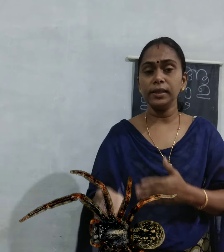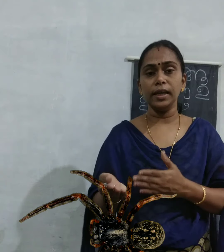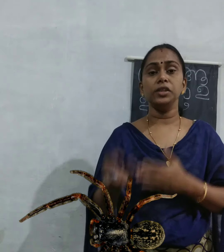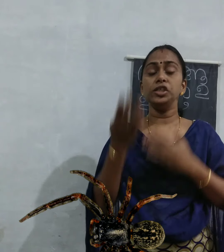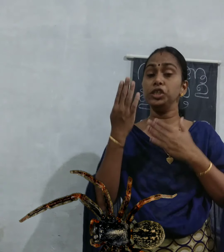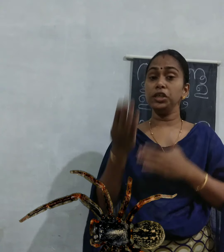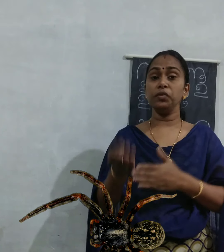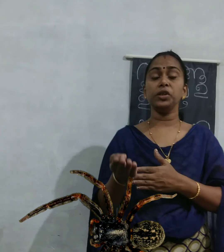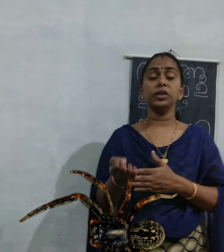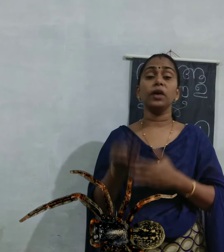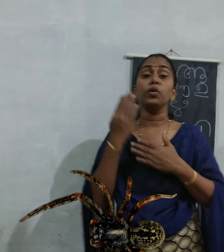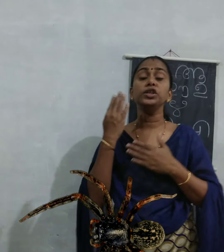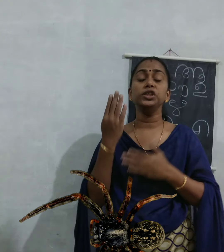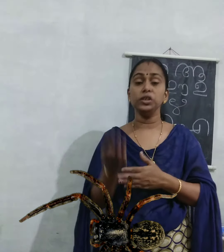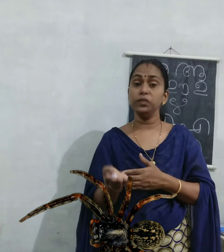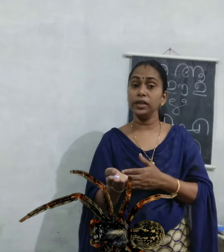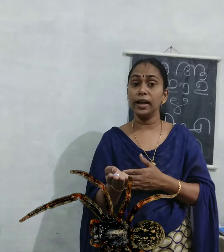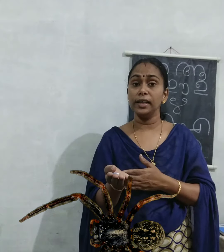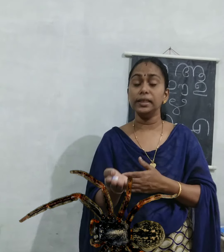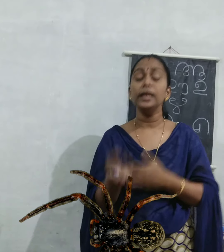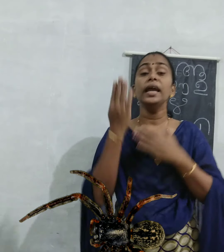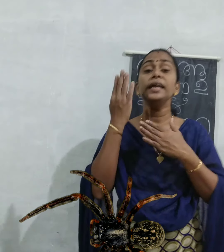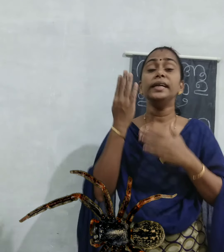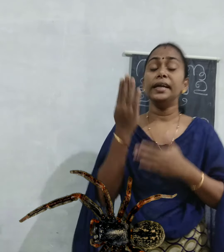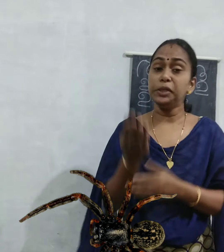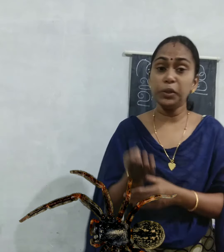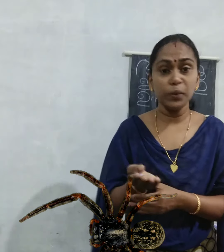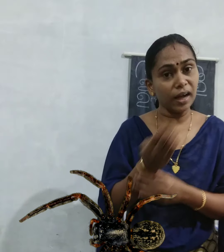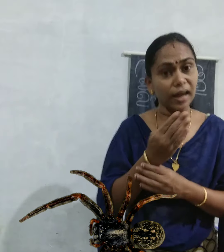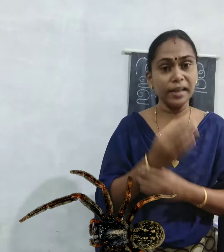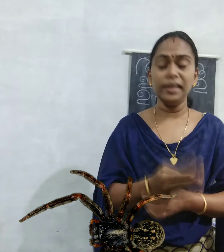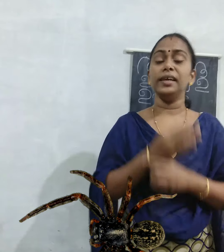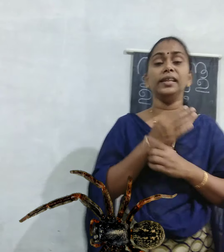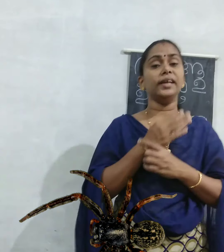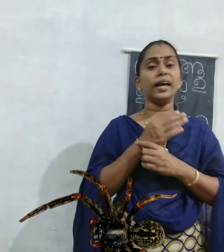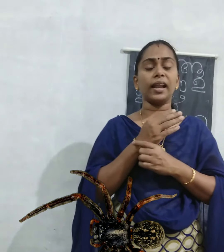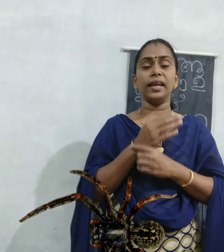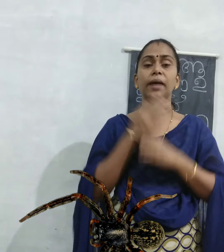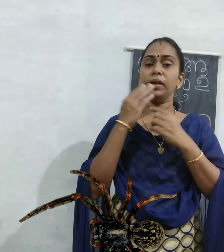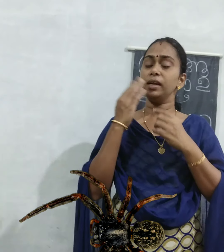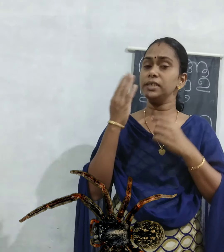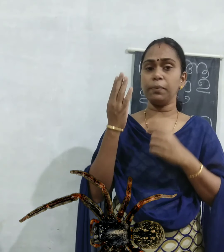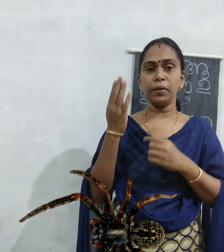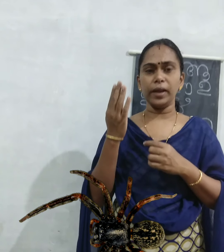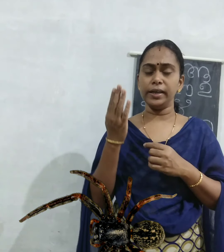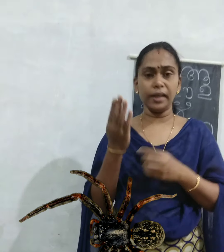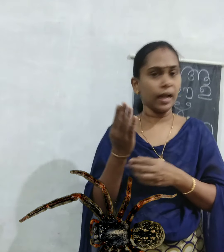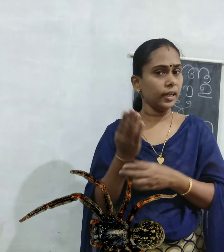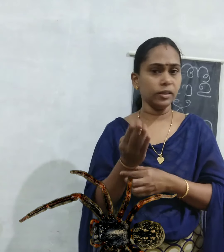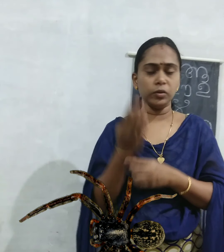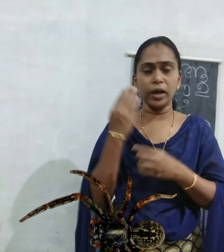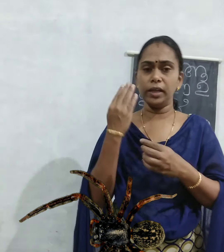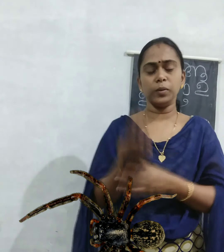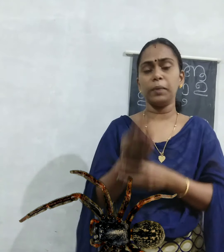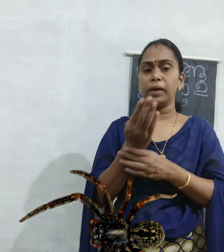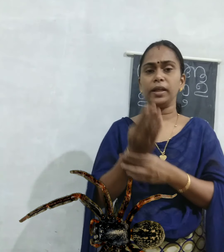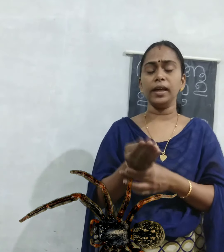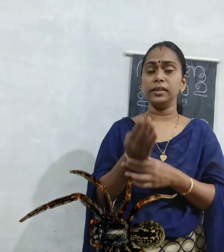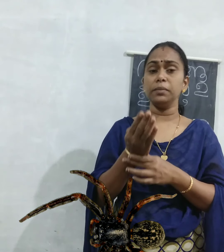നെയ്ത് ജീവിക്കുന്ന ഒരു ജീവിയാണിത് എട്ടുകാലി. നിങ്ങൾക്ക് അറിയാം, നിങ്ങൾ ചിലപ്പോ എട്ടുകാലി എന്നൊന്നും ആയിരിക്കില്ല പറയുക, എന്ത്